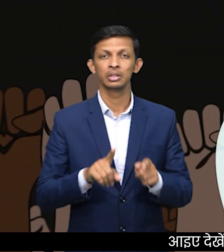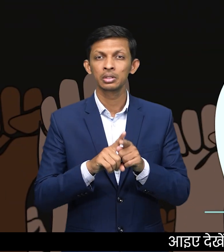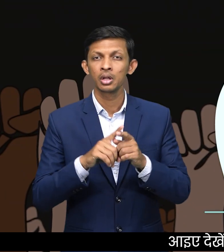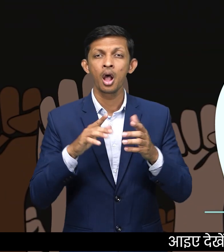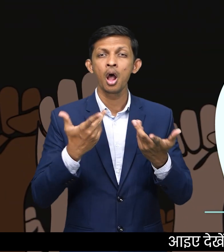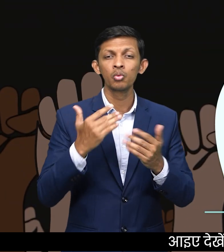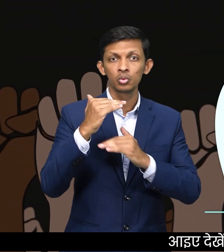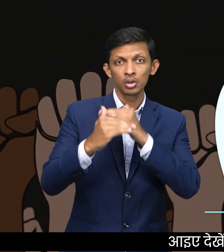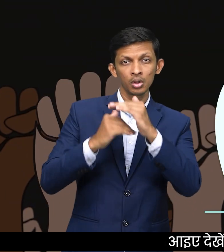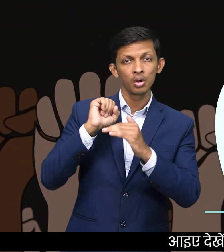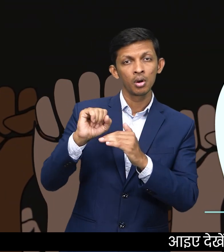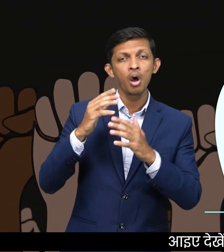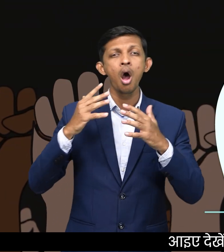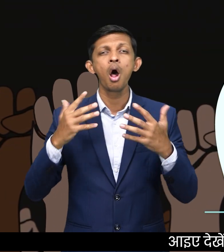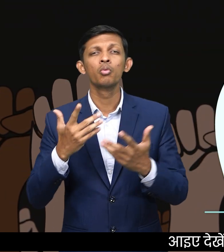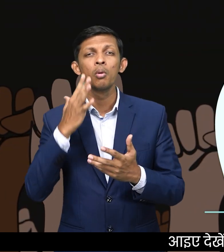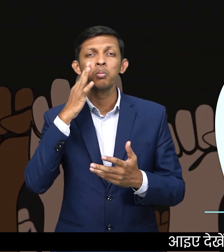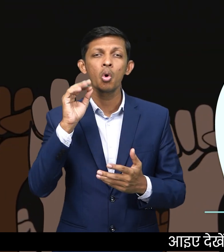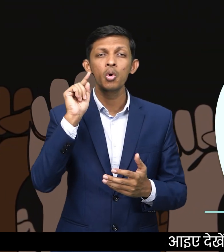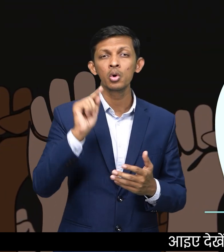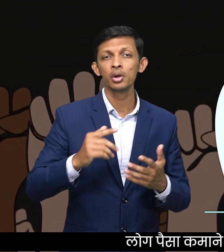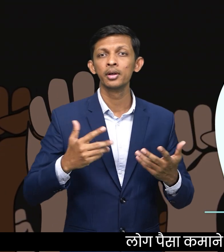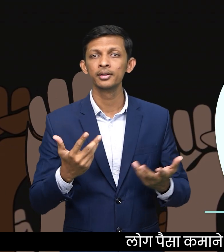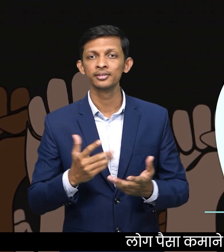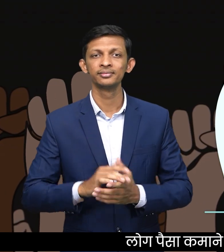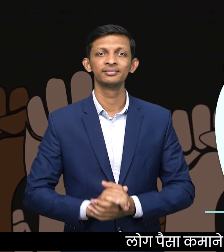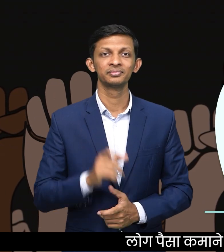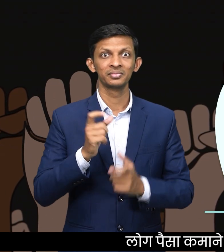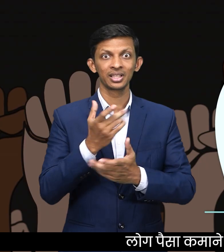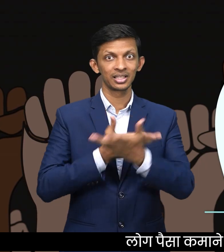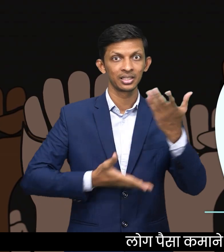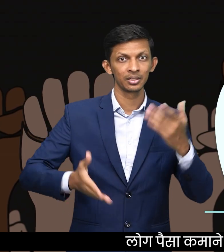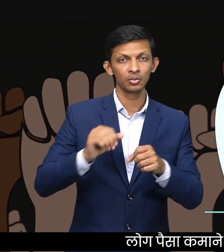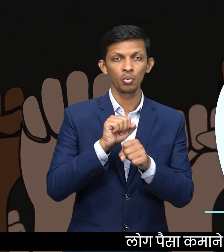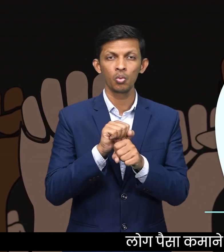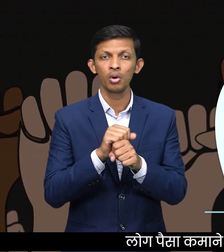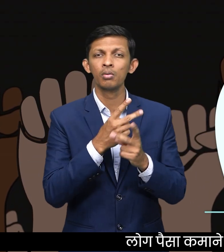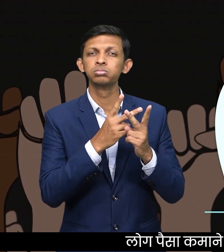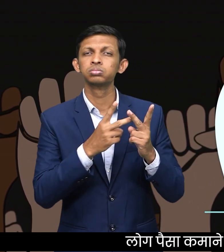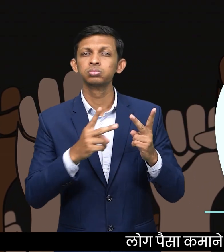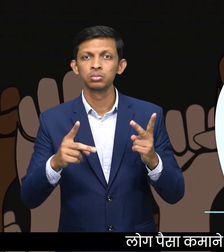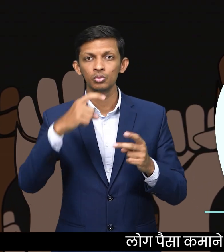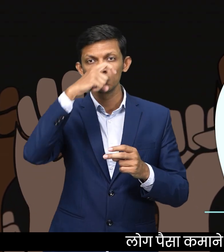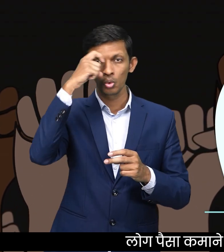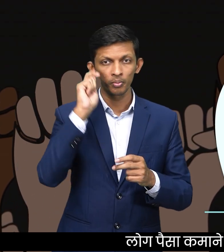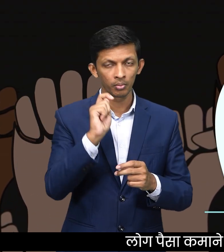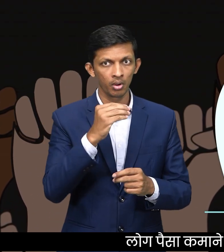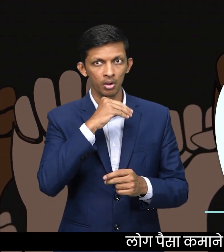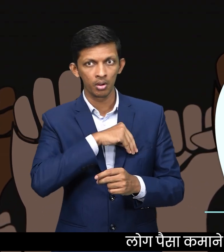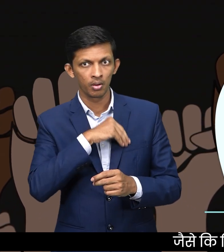आइए देखें कि यह कैसे विकसित हुआ। लोग पैसा कमाने के लिए विभिन्न नौकरियां करते हैं,